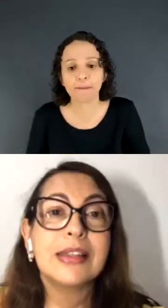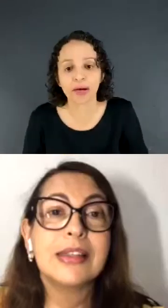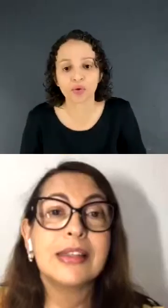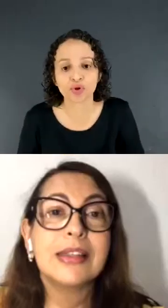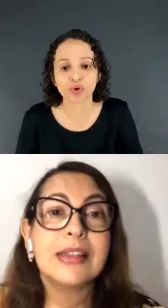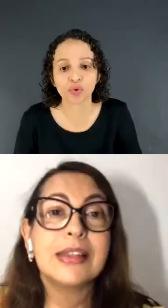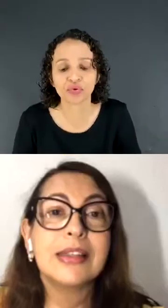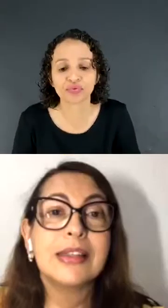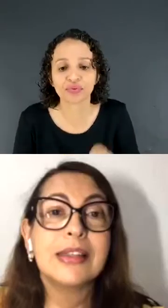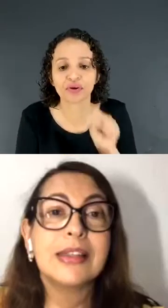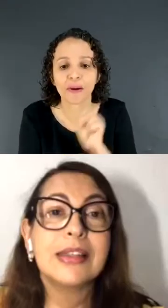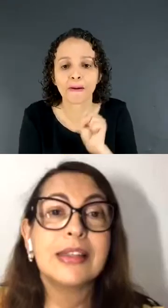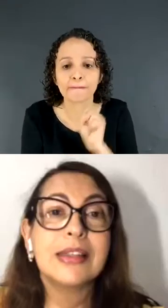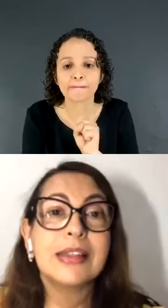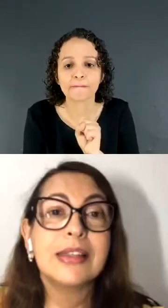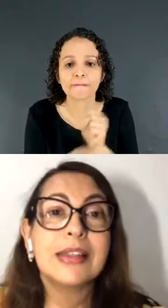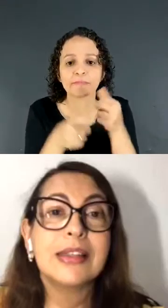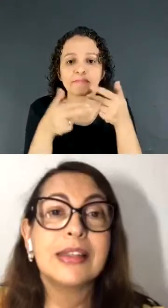Ok? Parou de novo.